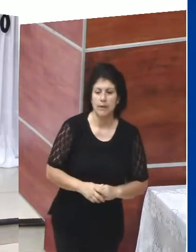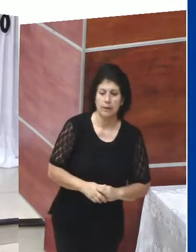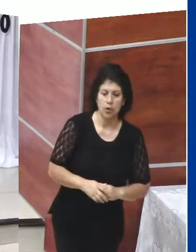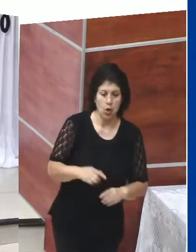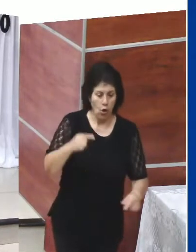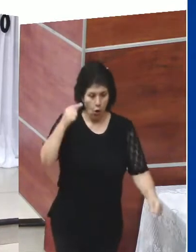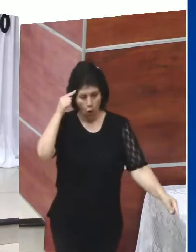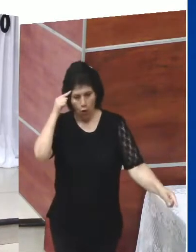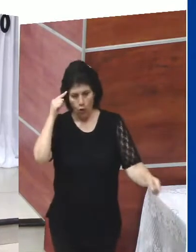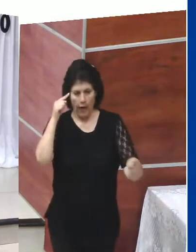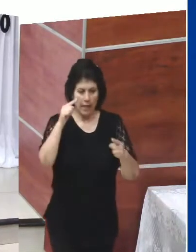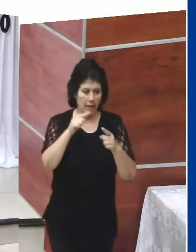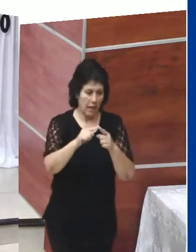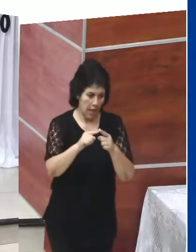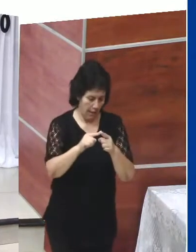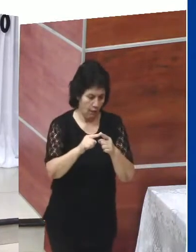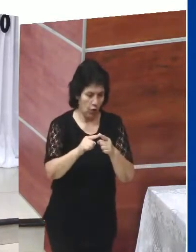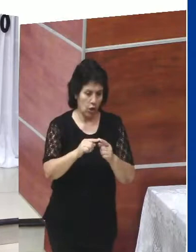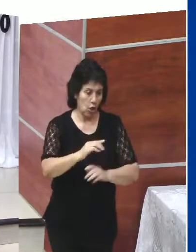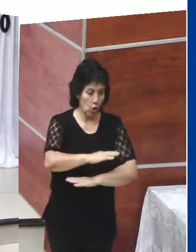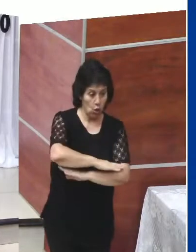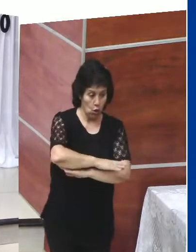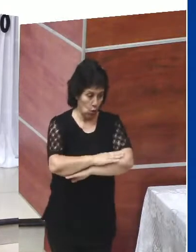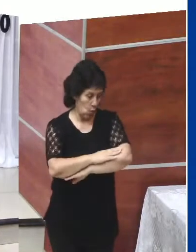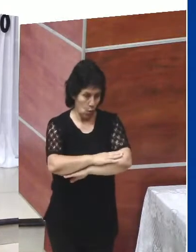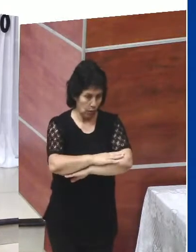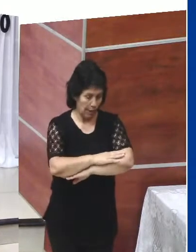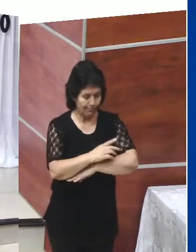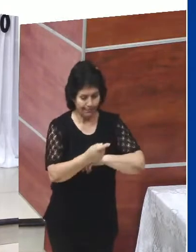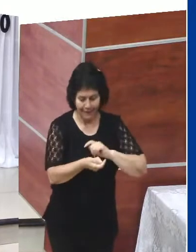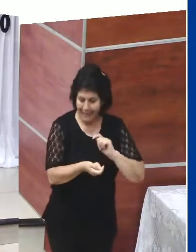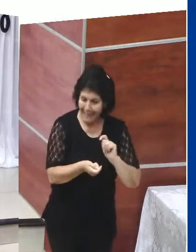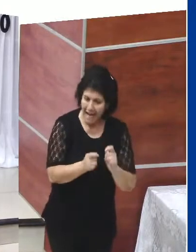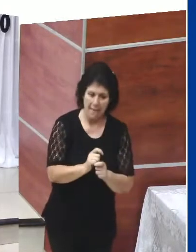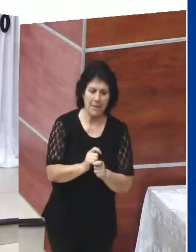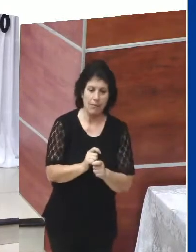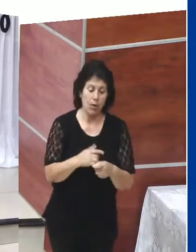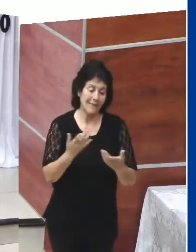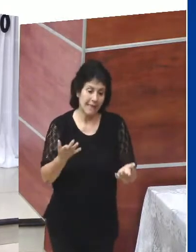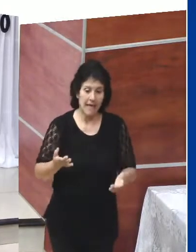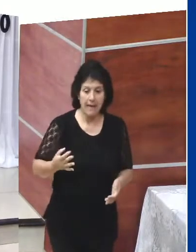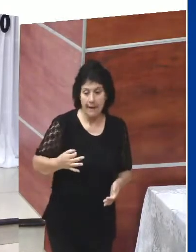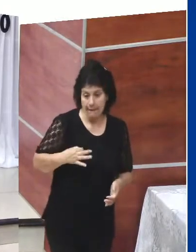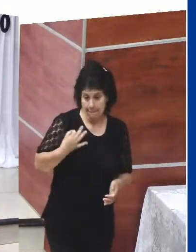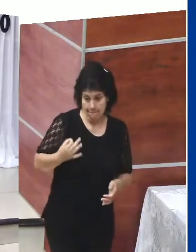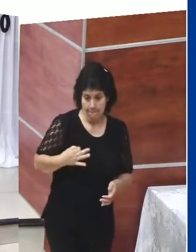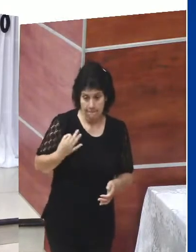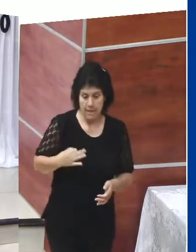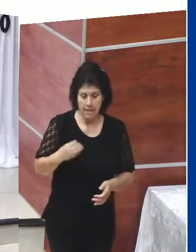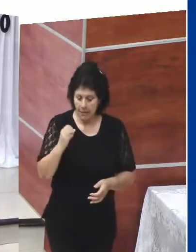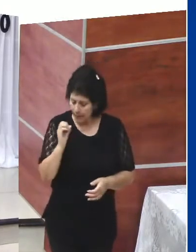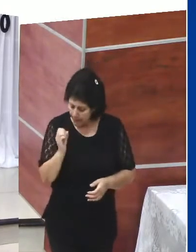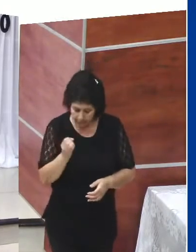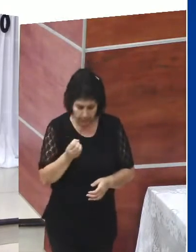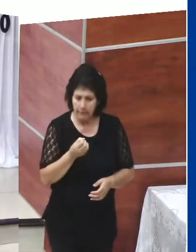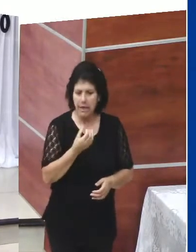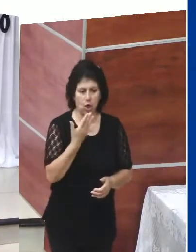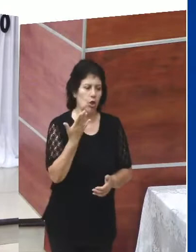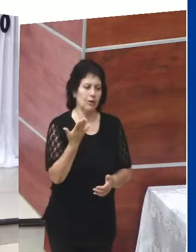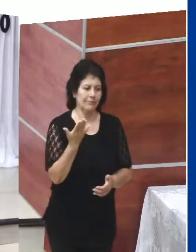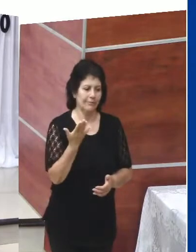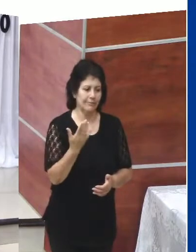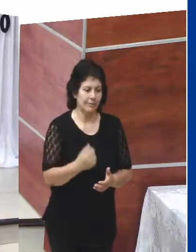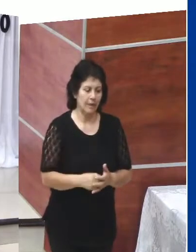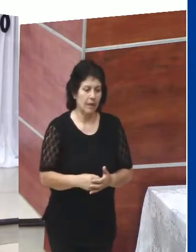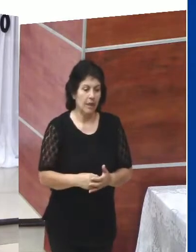perspectiva y conducta. Y es probablemente que su vida en ese aspecto sea la mejor recomendación a